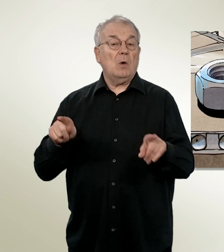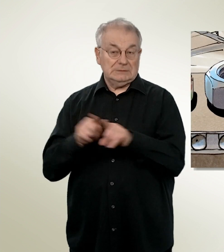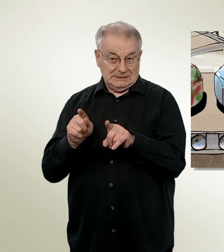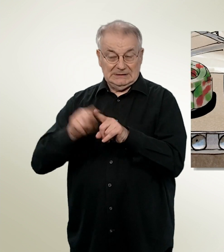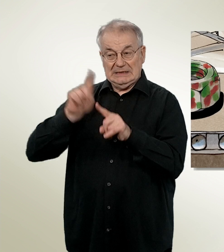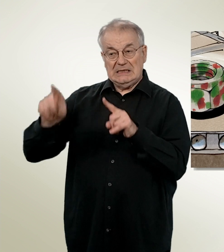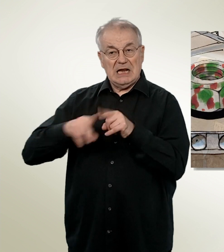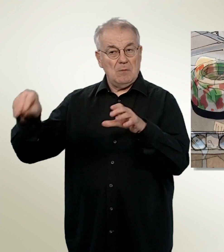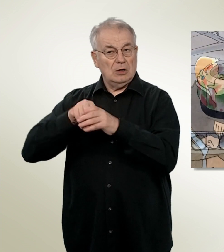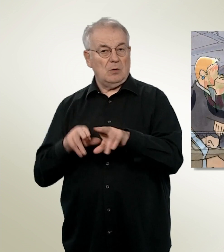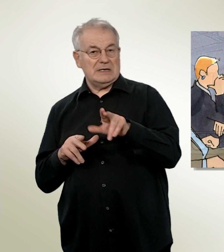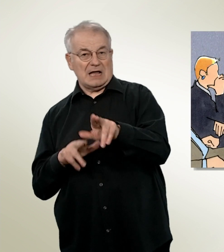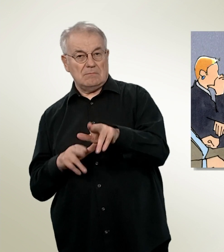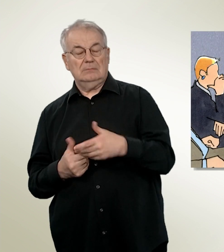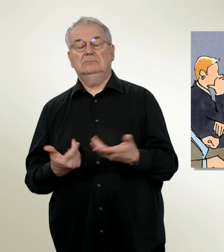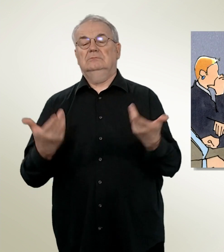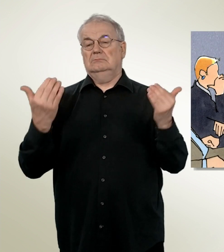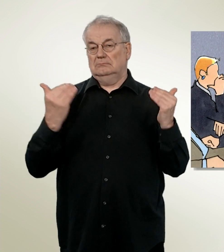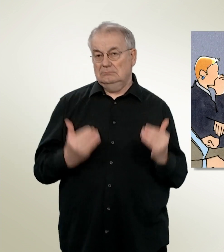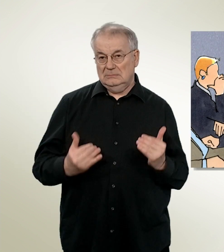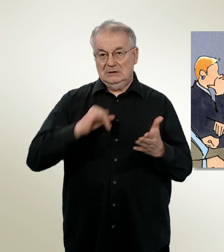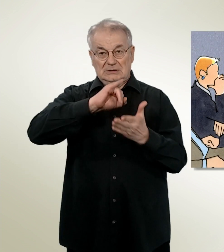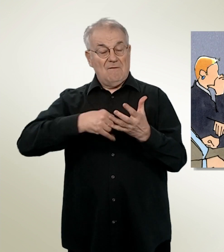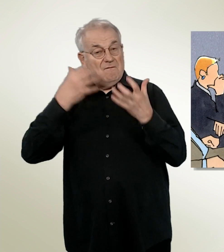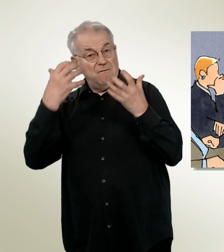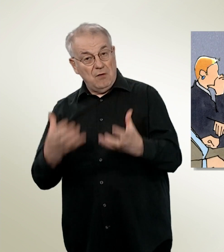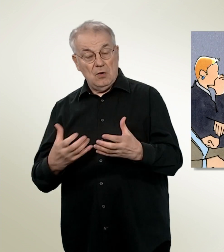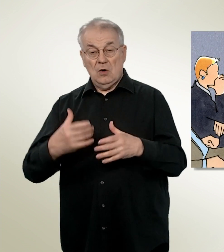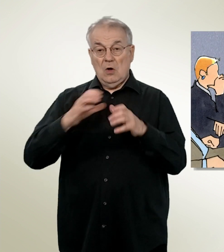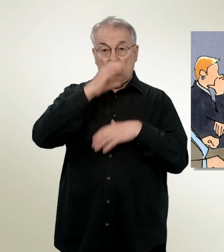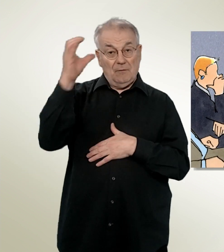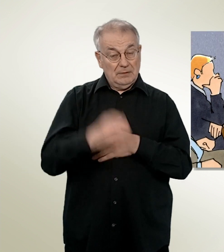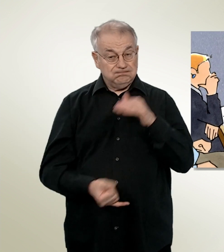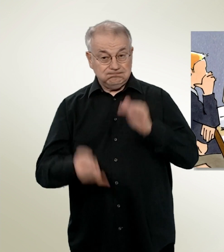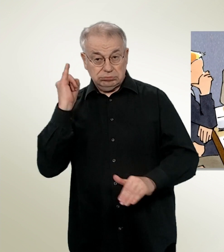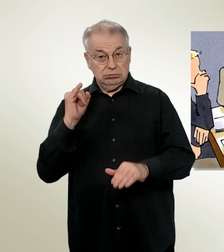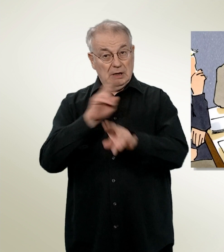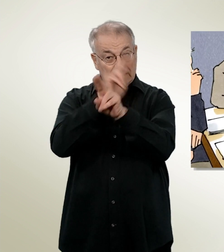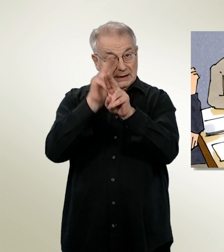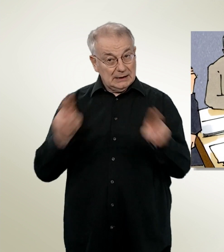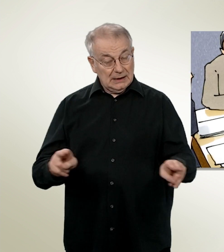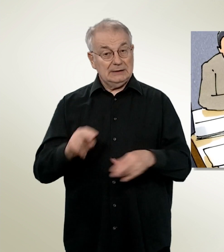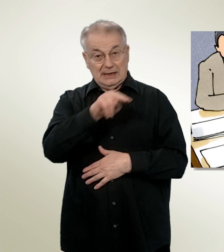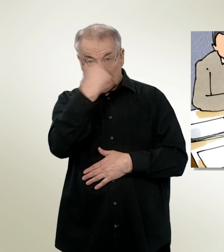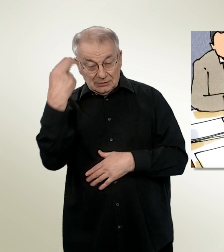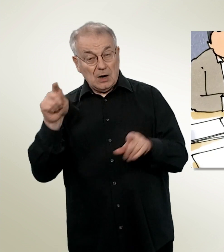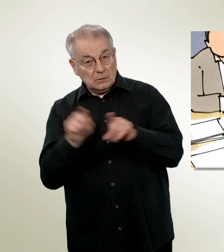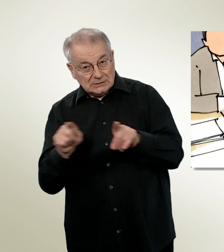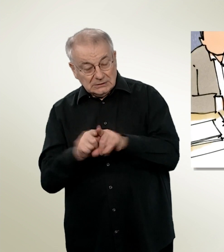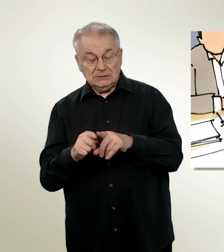d'armes. Enfin, l'initiative exige que la Confédération s'engage sur le plan national et international pour que les